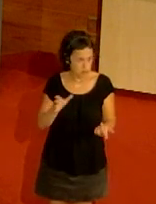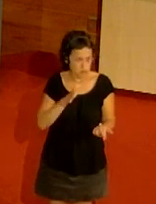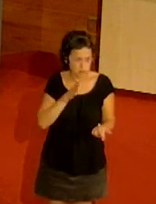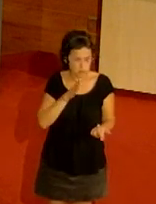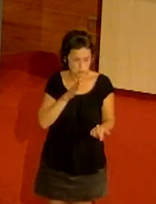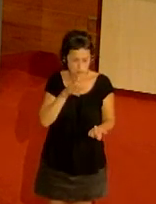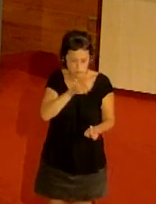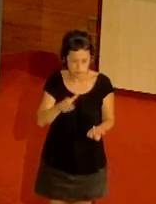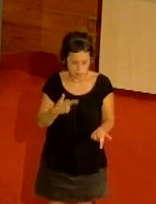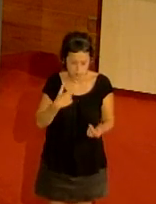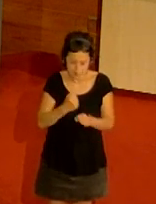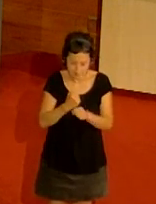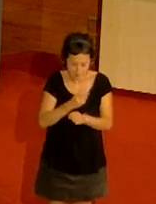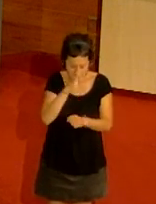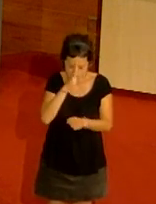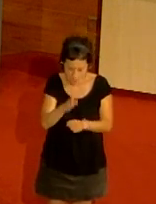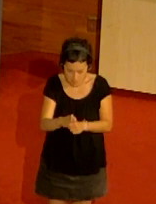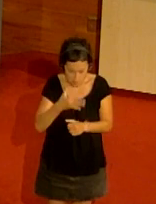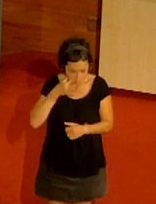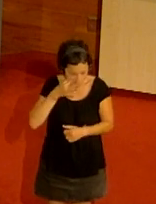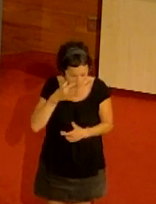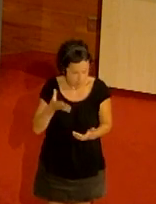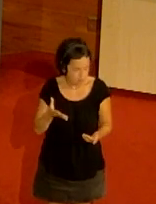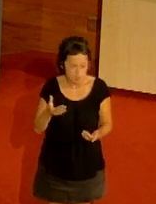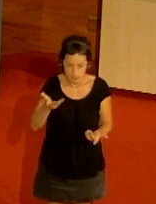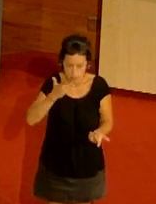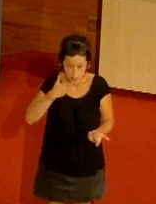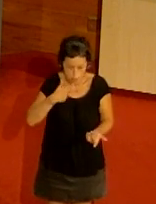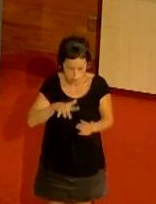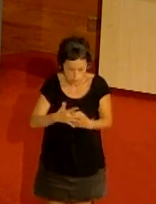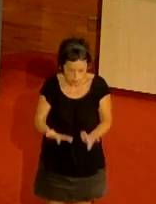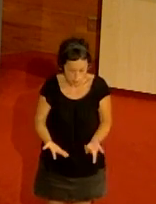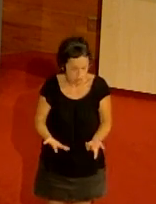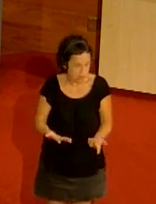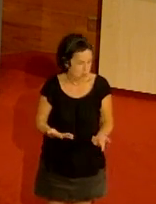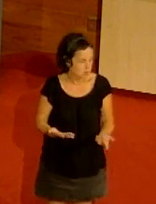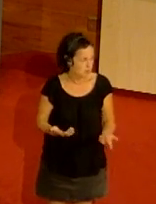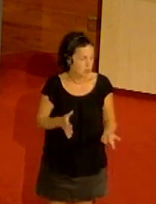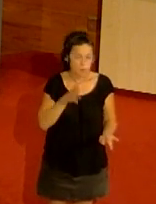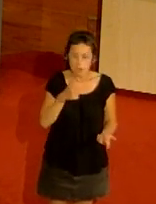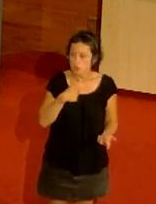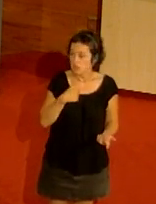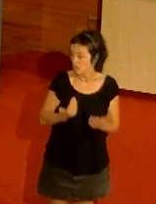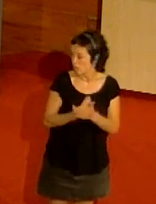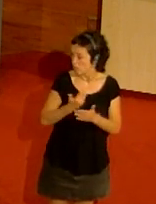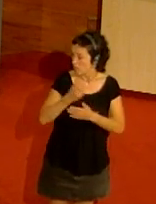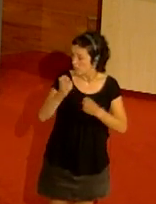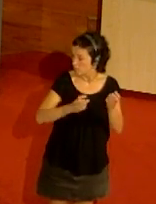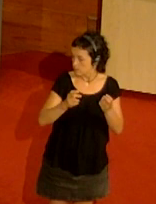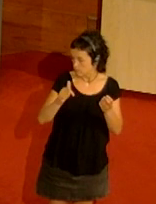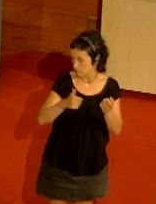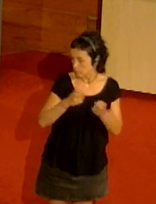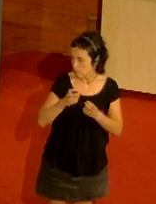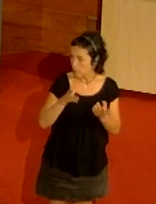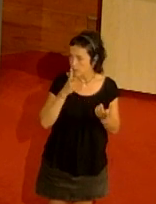frente y que conocen, o sea, yo no sé hasta qué punto, pero yo vengo un poco a estos sitios también con la esperanza de llevarme esa